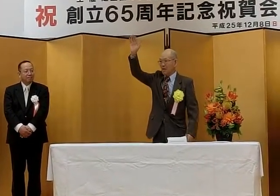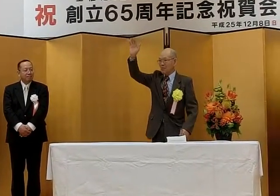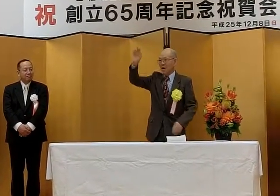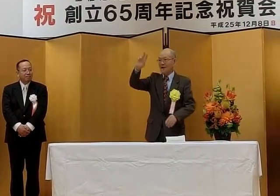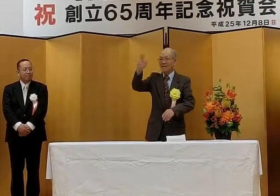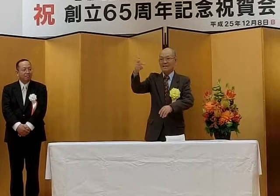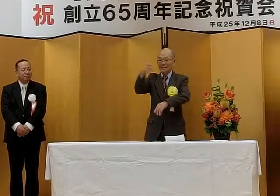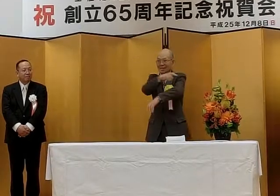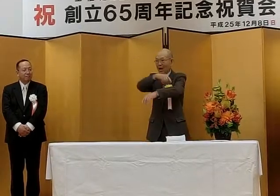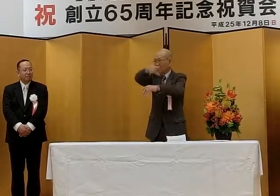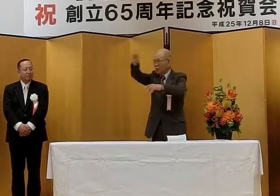私の